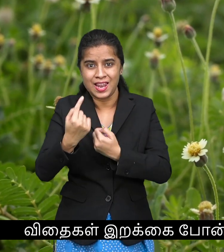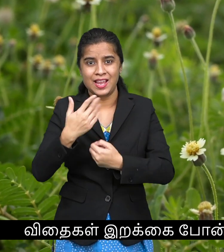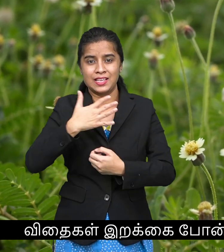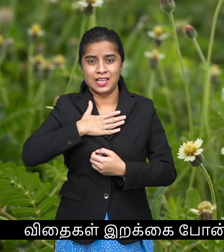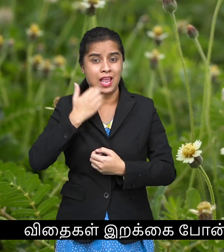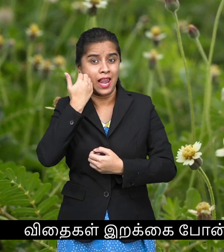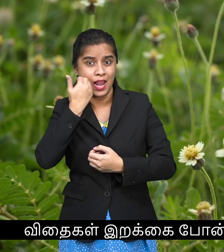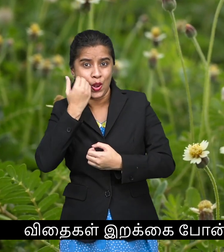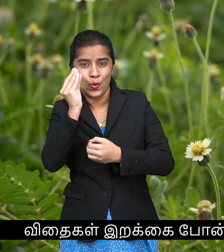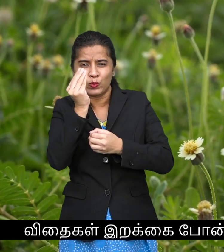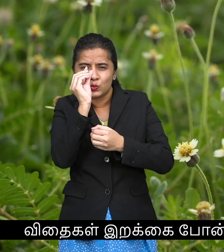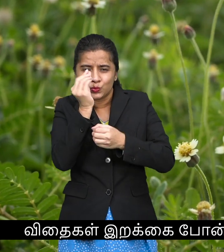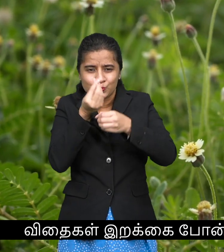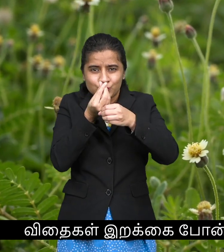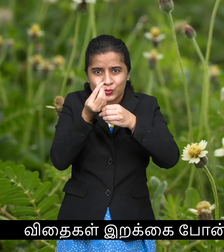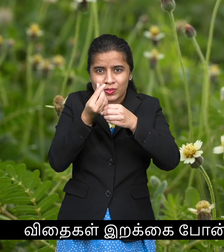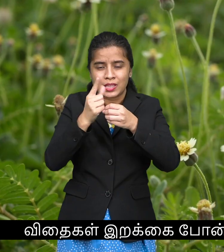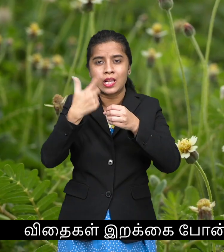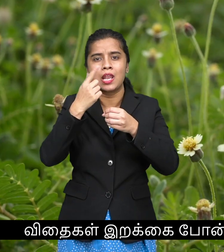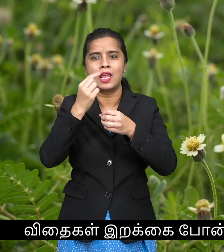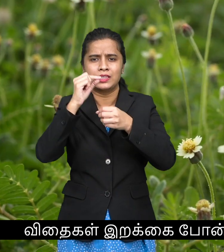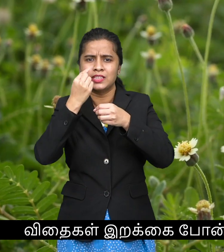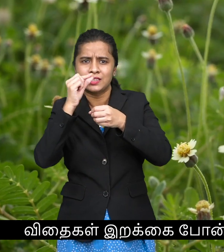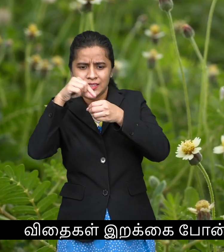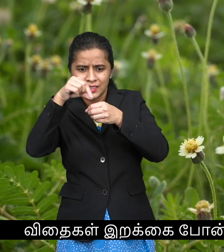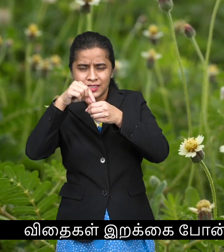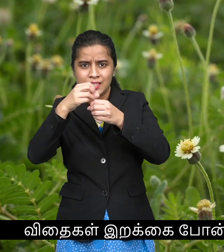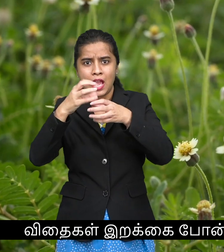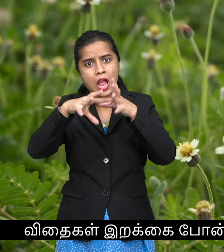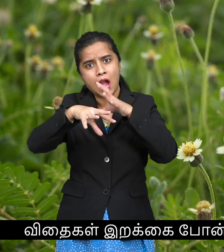விதைகள் இறக்கை போன்ற வளர்ச்சியை கொண்டுள்ளன.